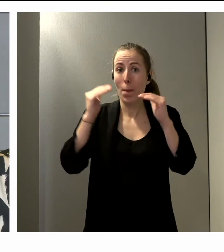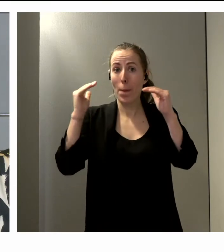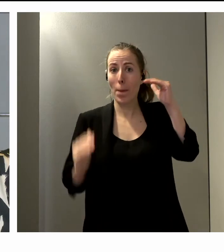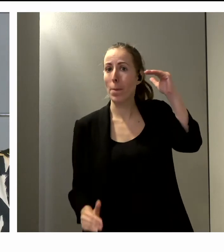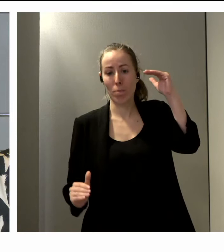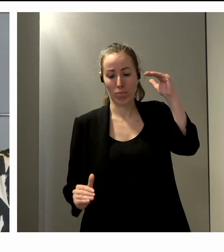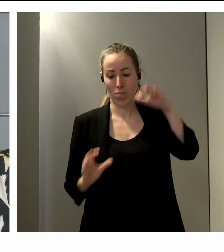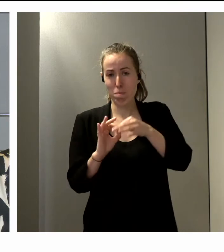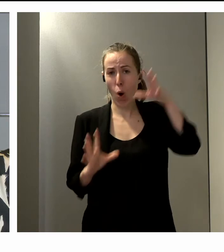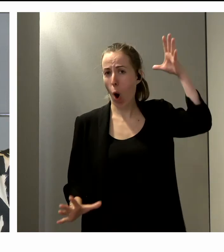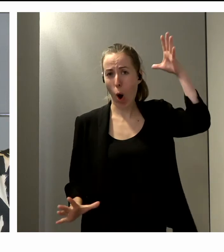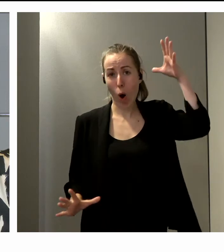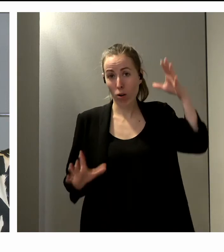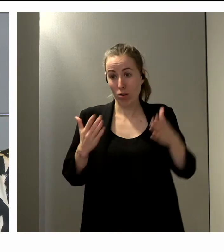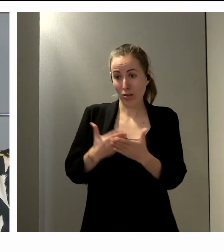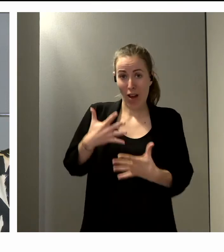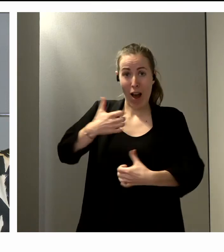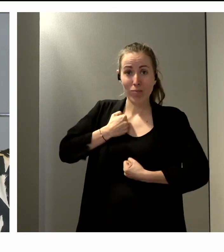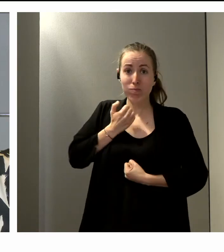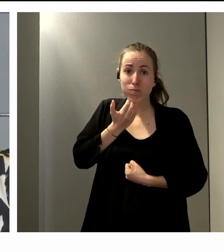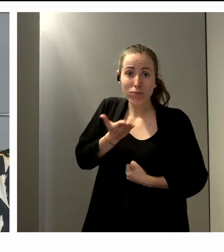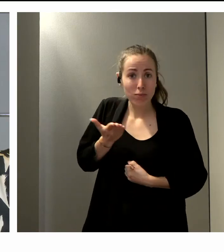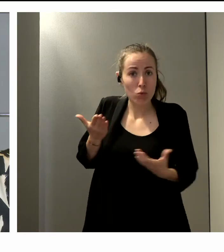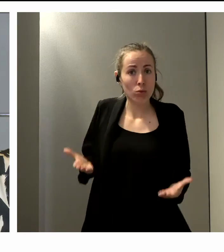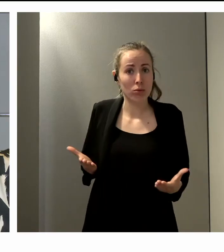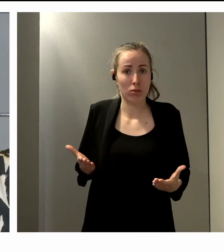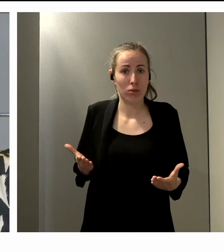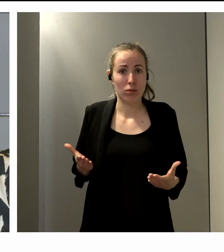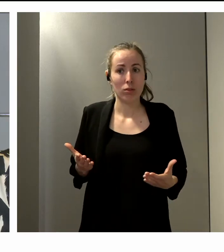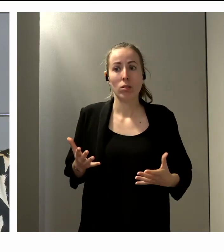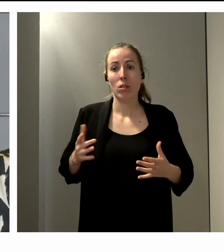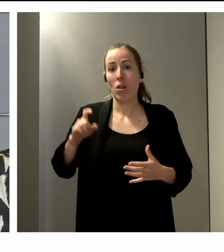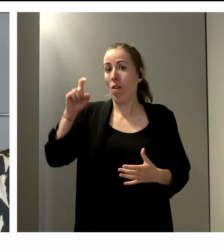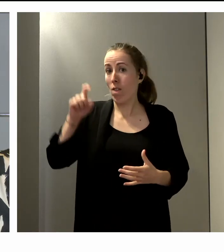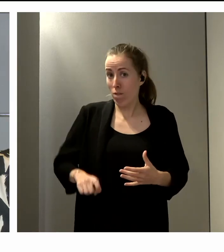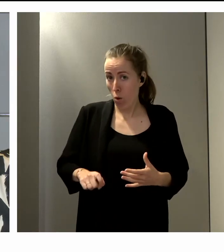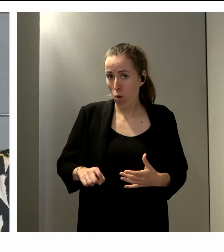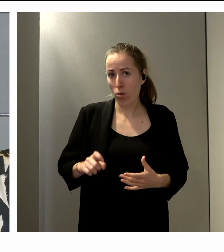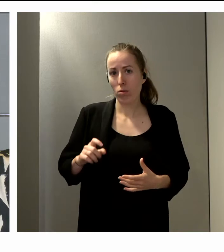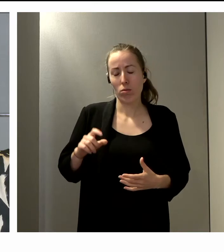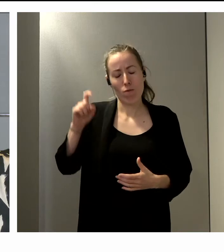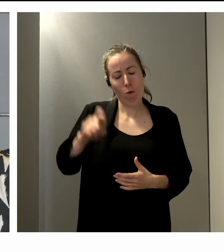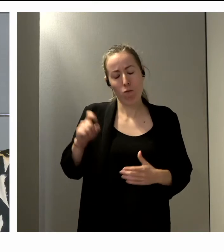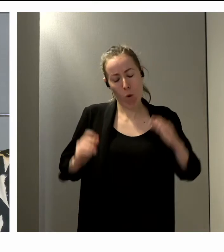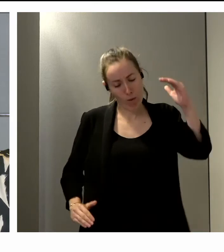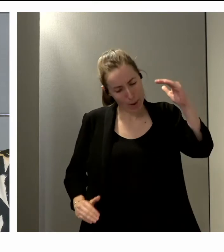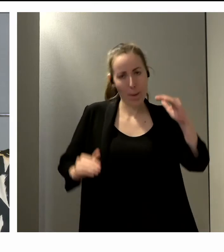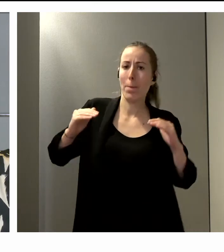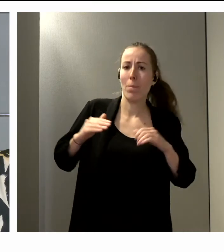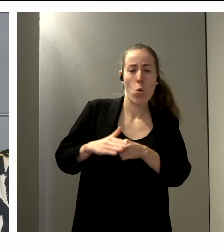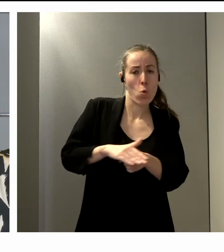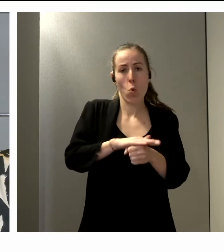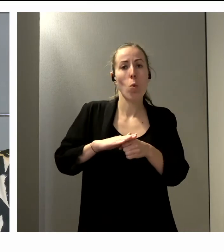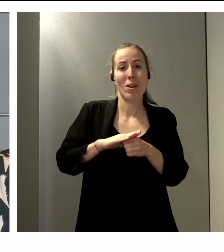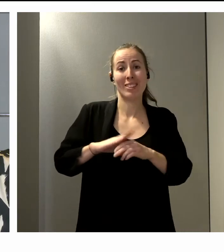absolument inacceptable aujourd'hui. Et il faut vraiment qu'on obtienne une égalité pleine et entière, mais